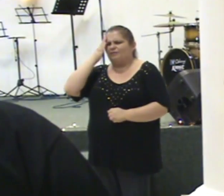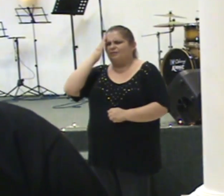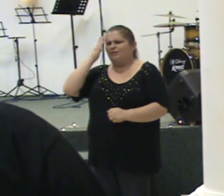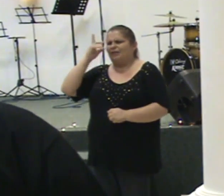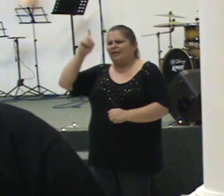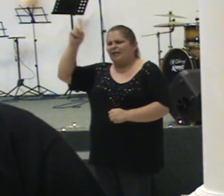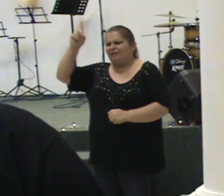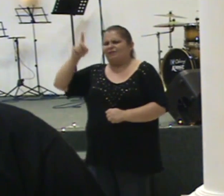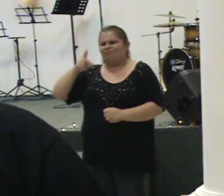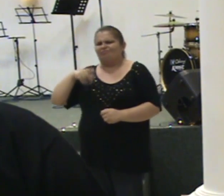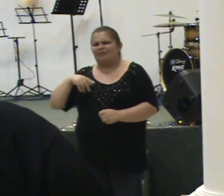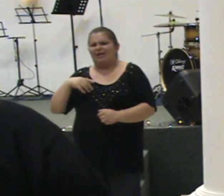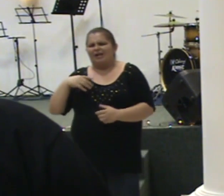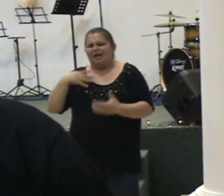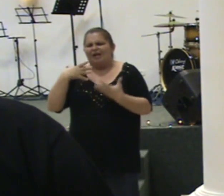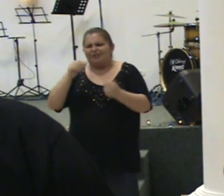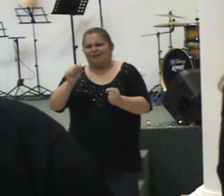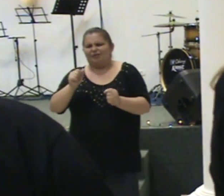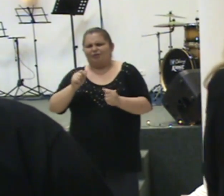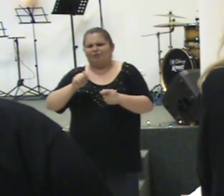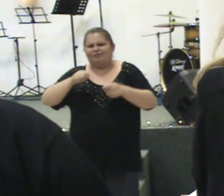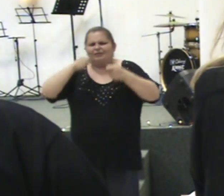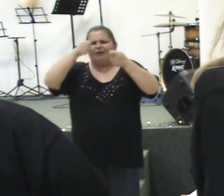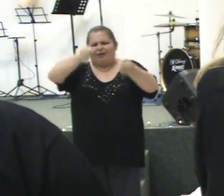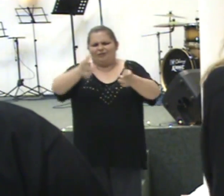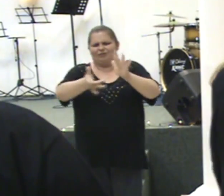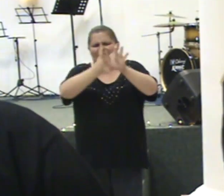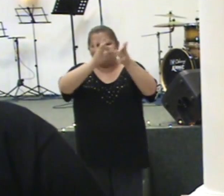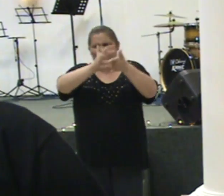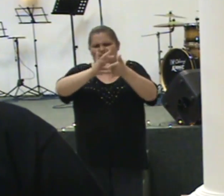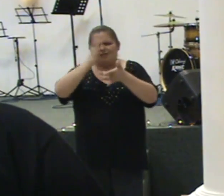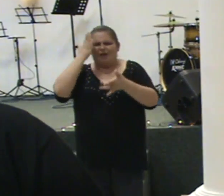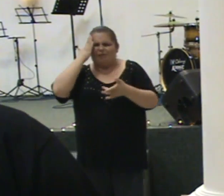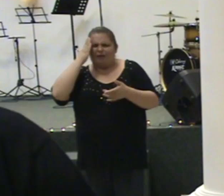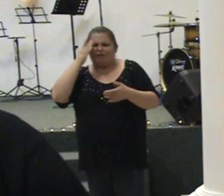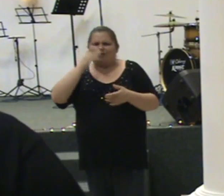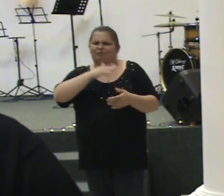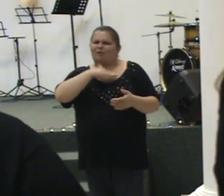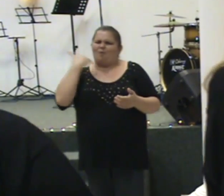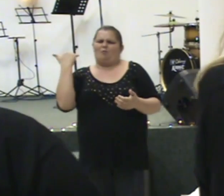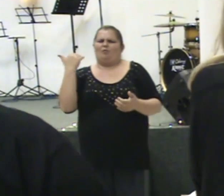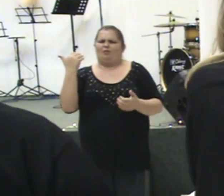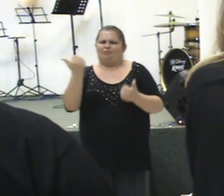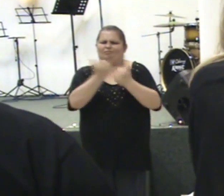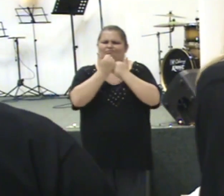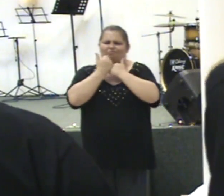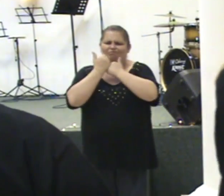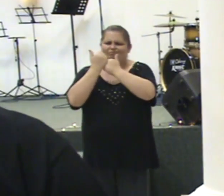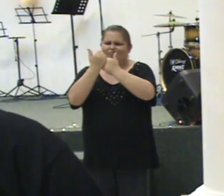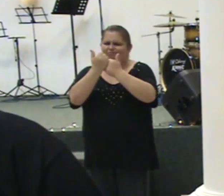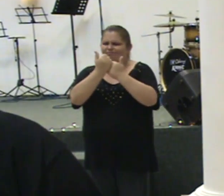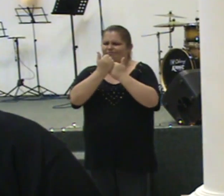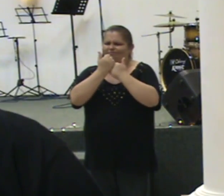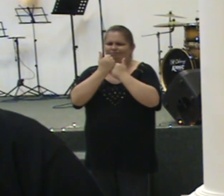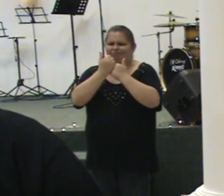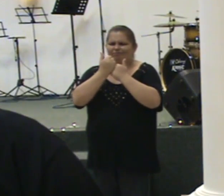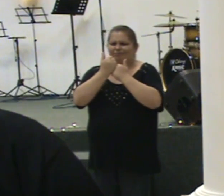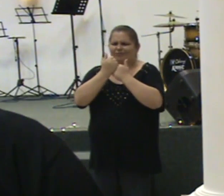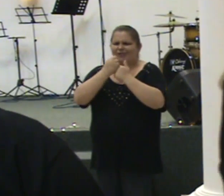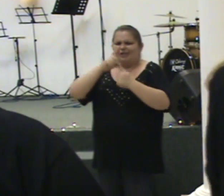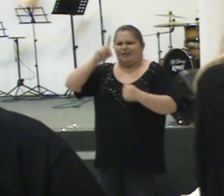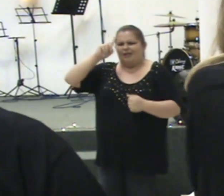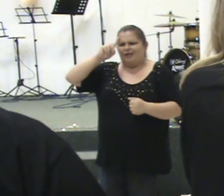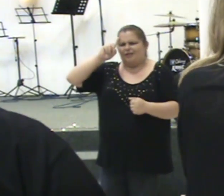teu filho, sabendo que ele ia ter que morrer para que nós vivêssemos. E naquele dia aconteceu uma